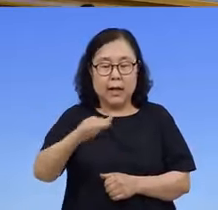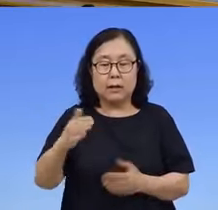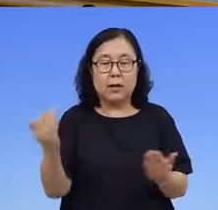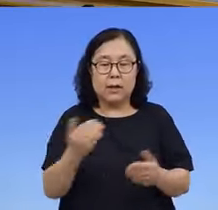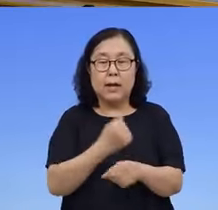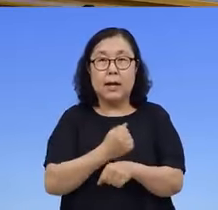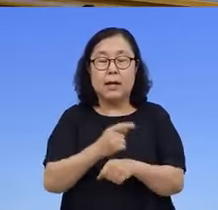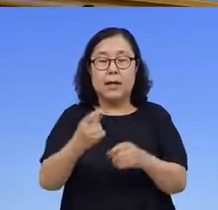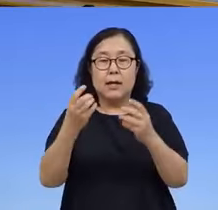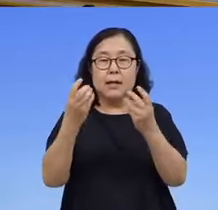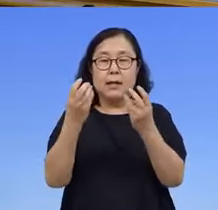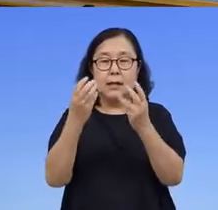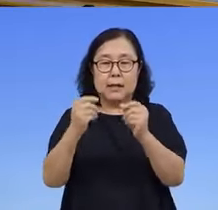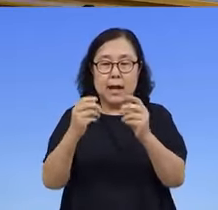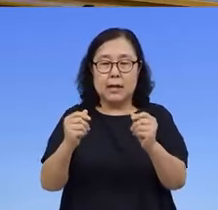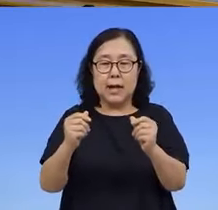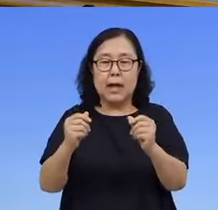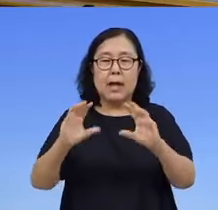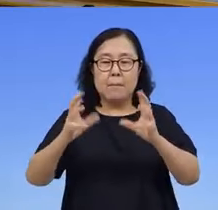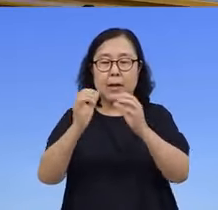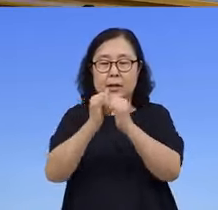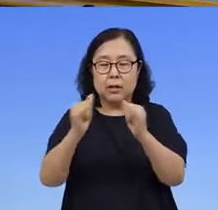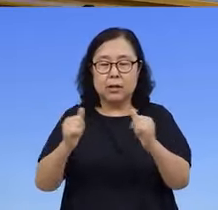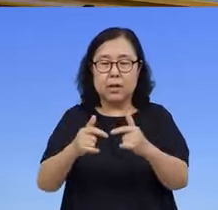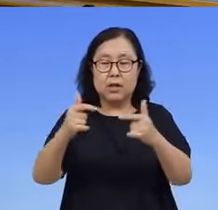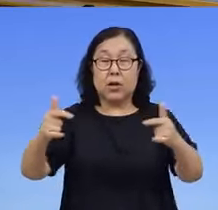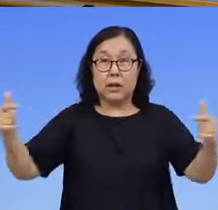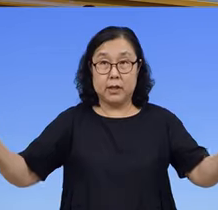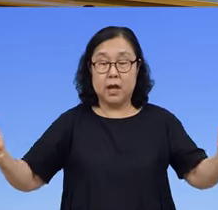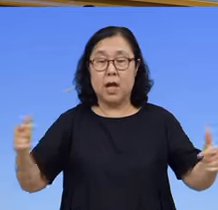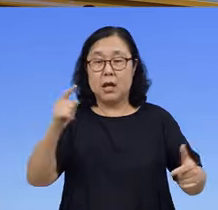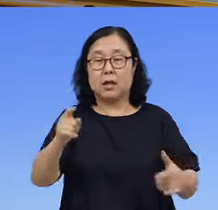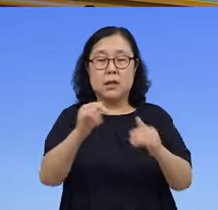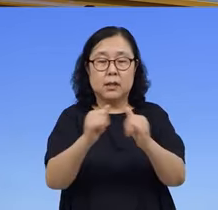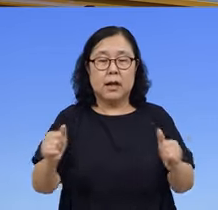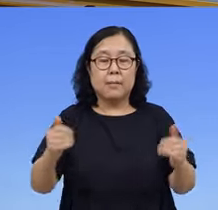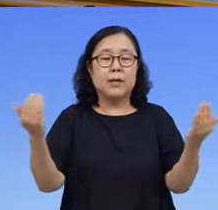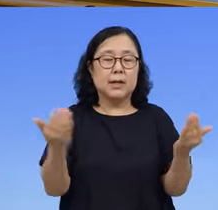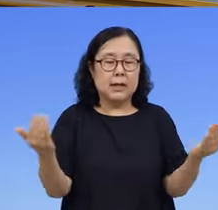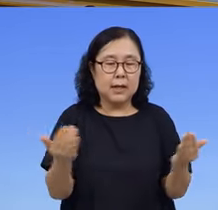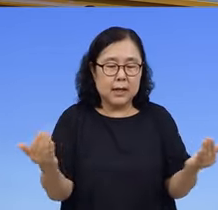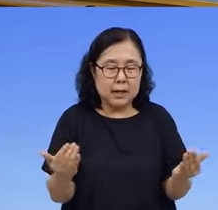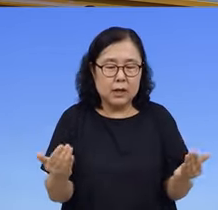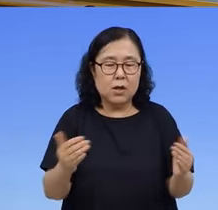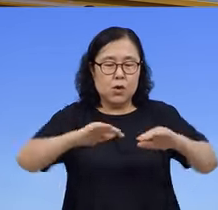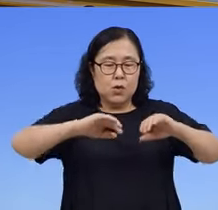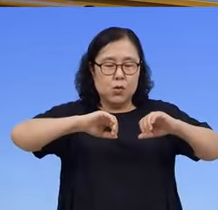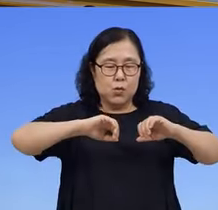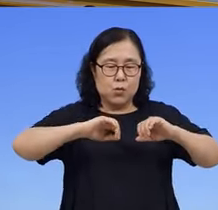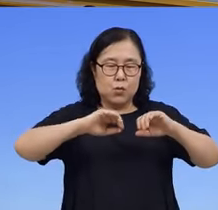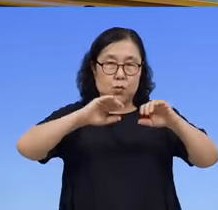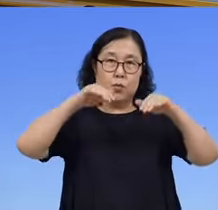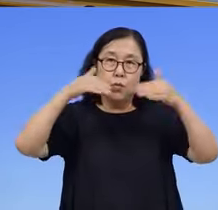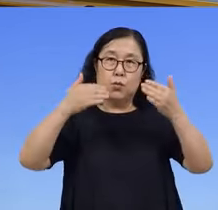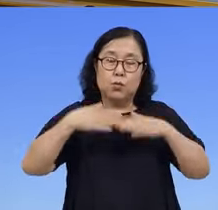땅에 백성이 많아졌거늘 너희가 그들로 노역을 쉬게 하는도다 하고, 이렇게 끝없이